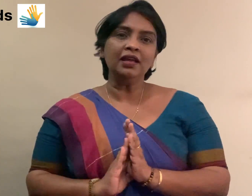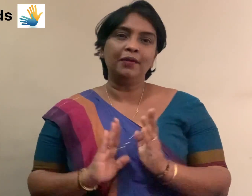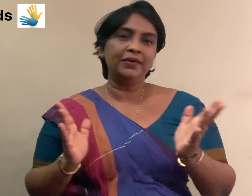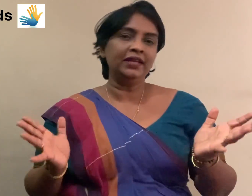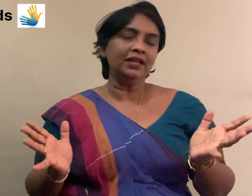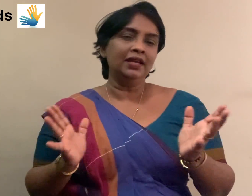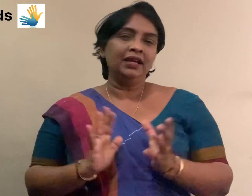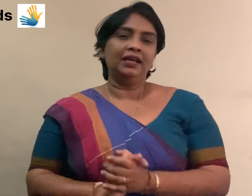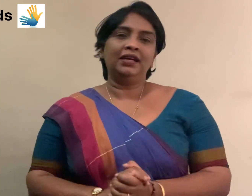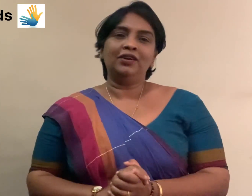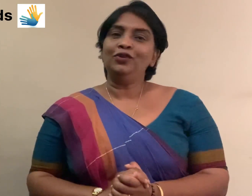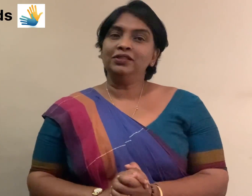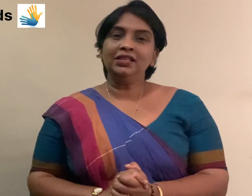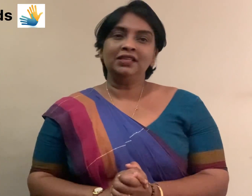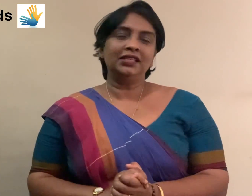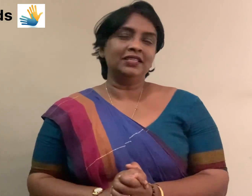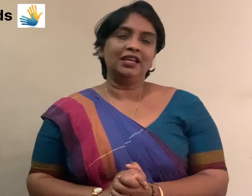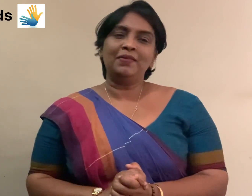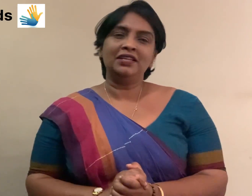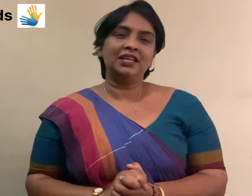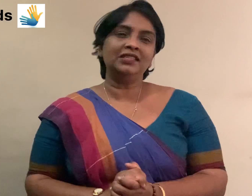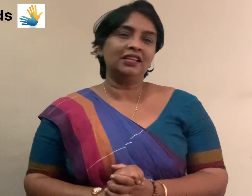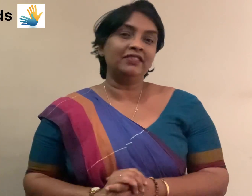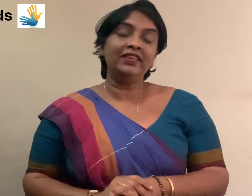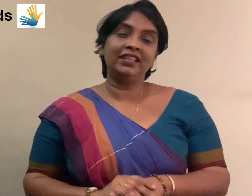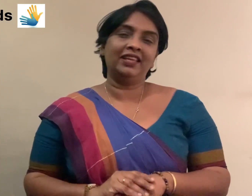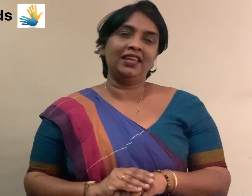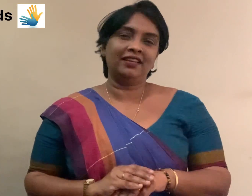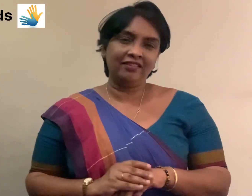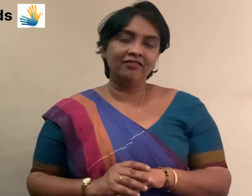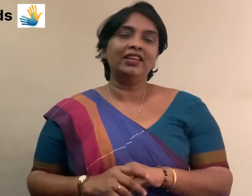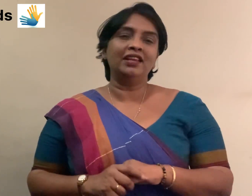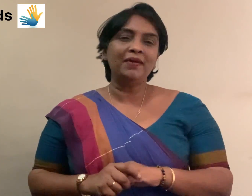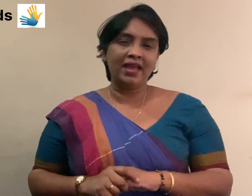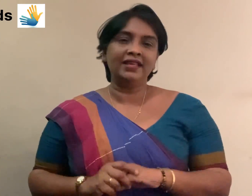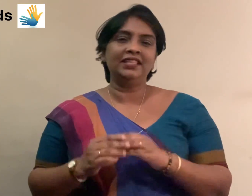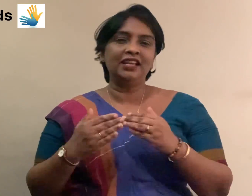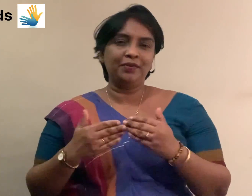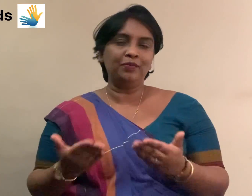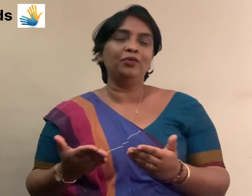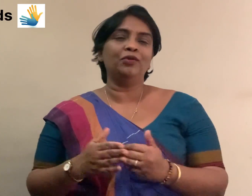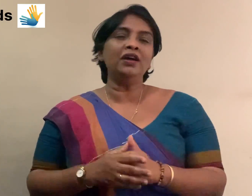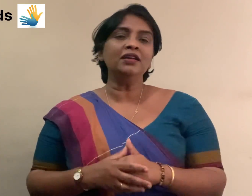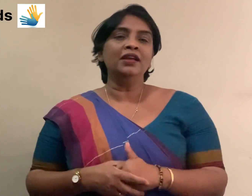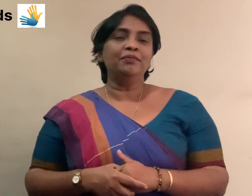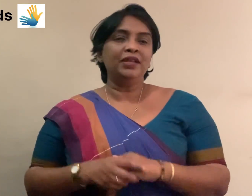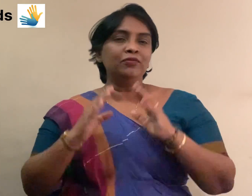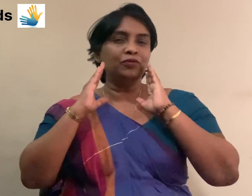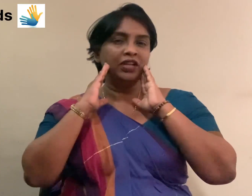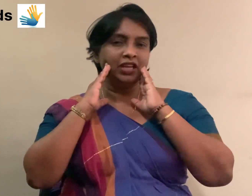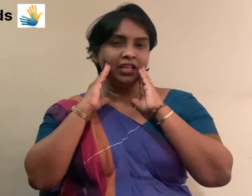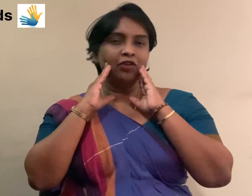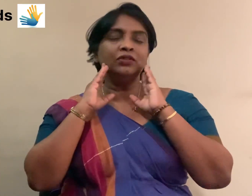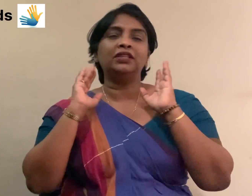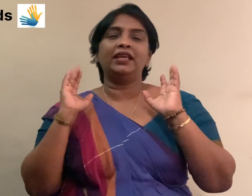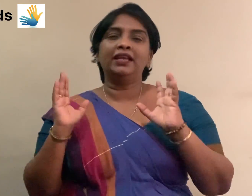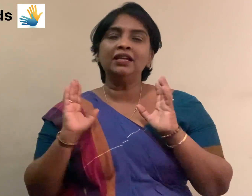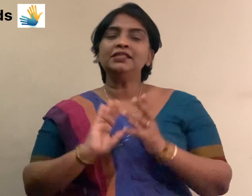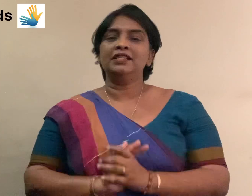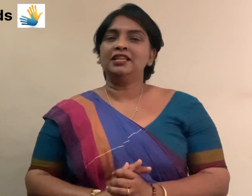අපිට හොඳ සංඥා භාෂා සංනිවේදකයෙක් වෙන්න බෑ. ඉතින් අපිට පුළුවන් මේ මූණ ඉරියව්ත් එක්ක සංඥාවත්